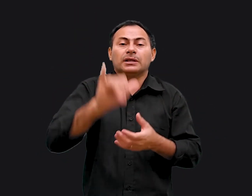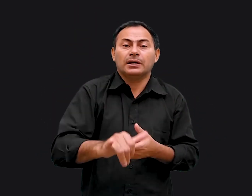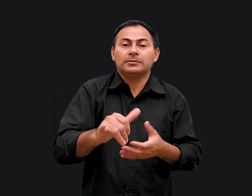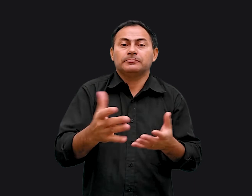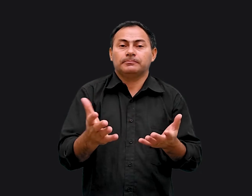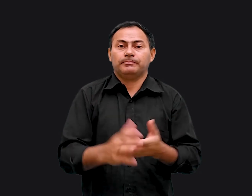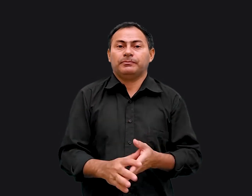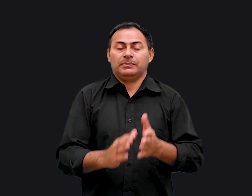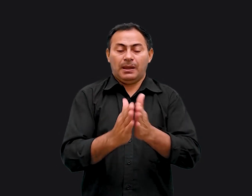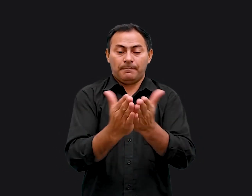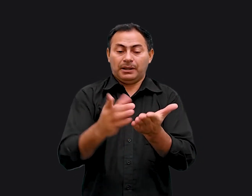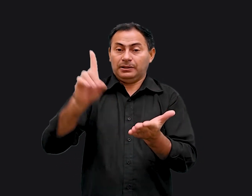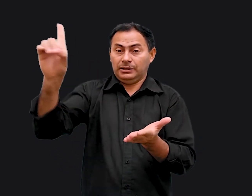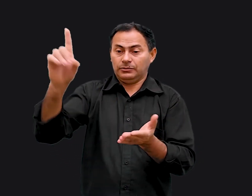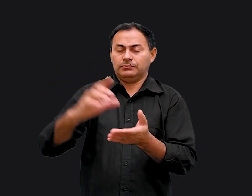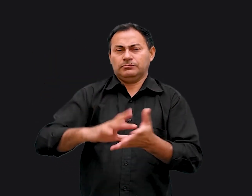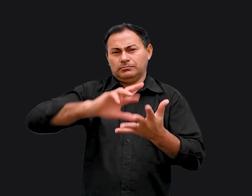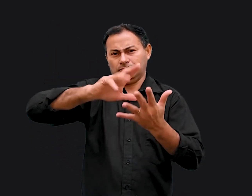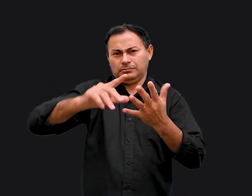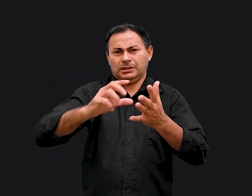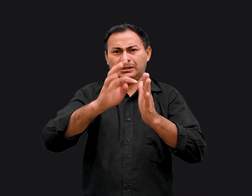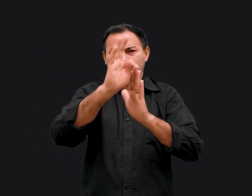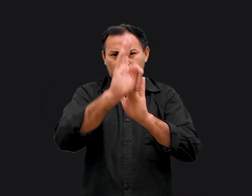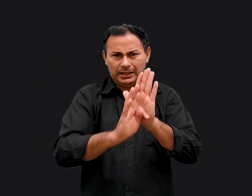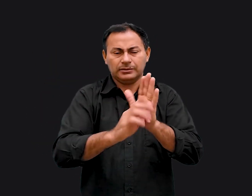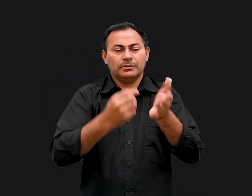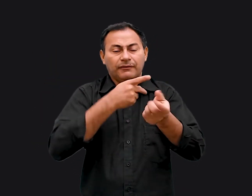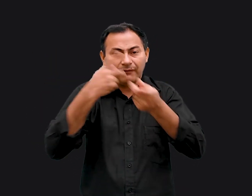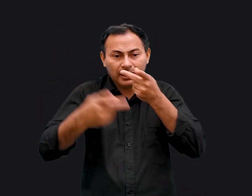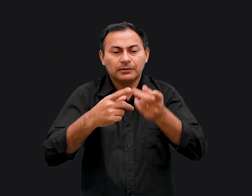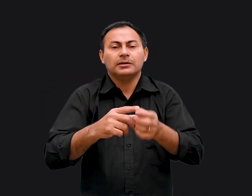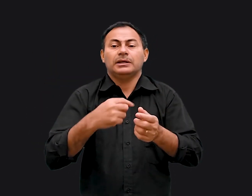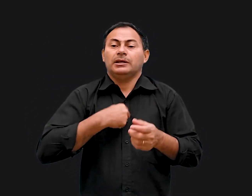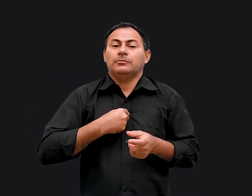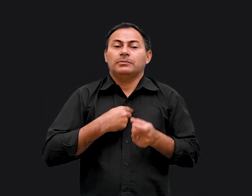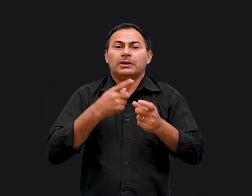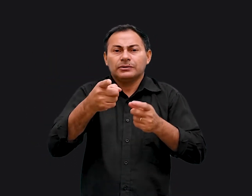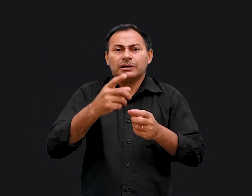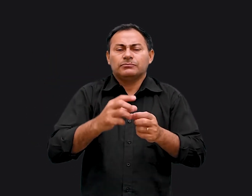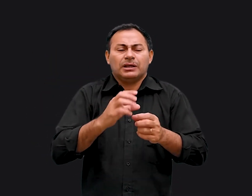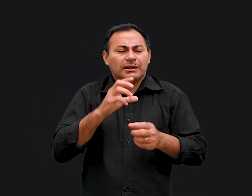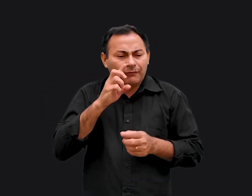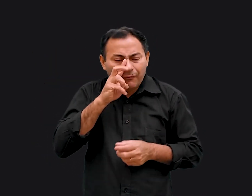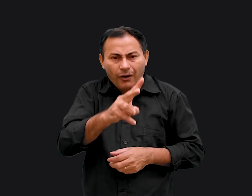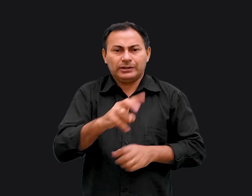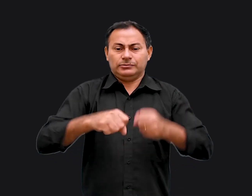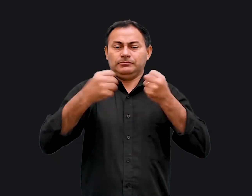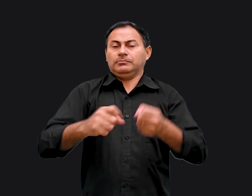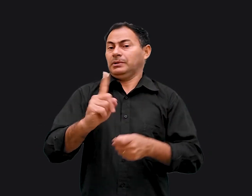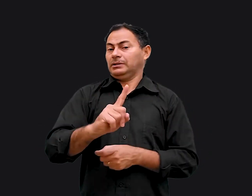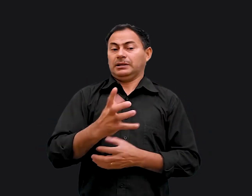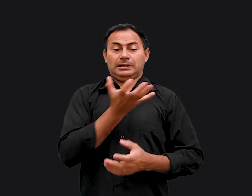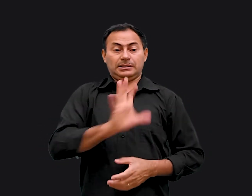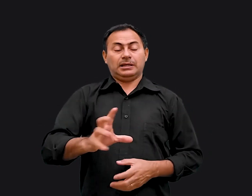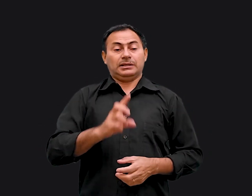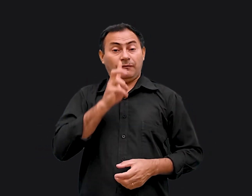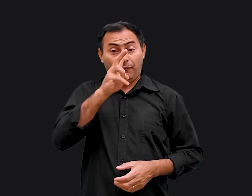estar. Nas Escrituras, em vários lugares, está escrito: prefiro que você seja quente. Mas se você não quiser ser